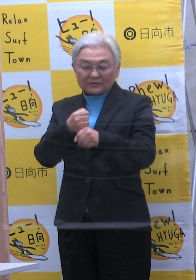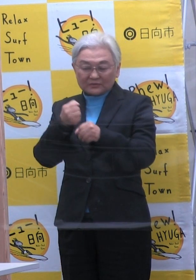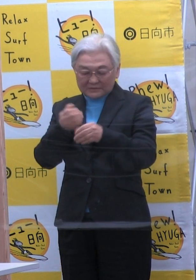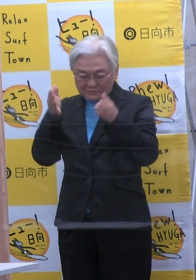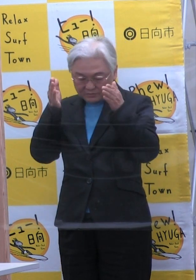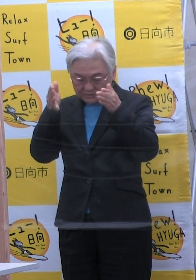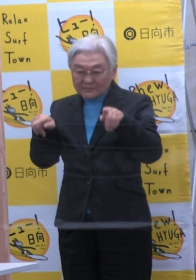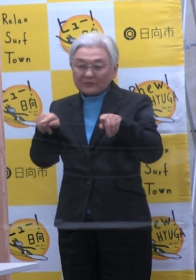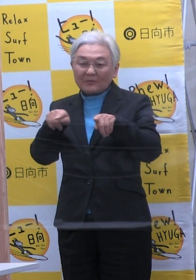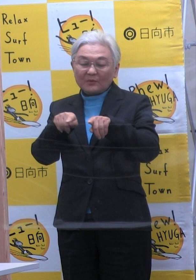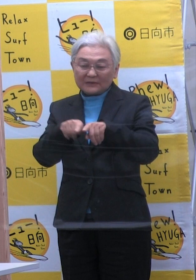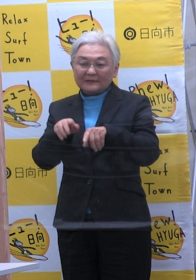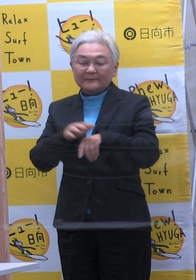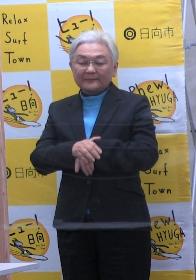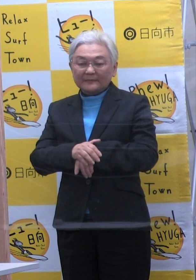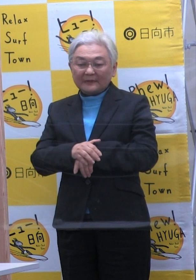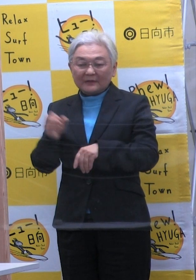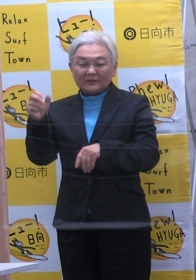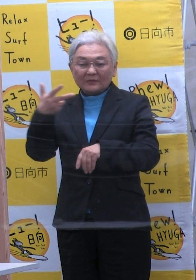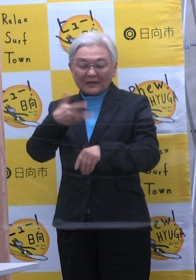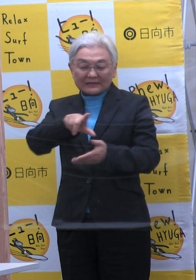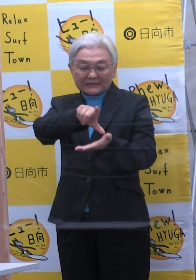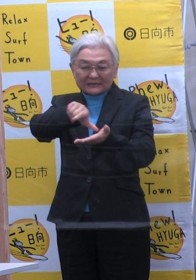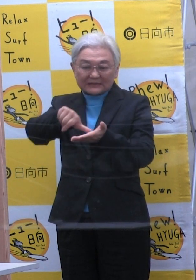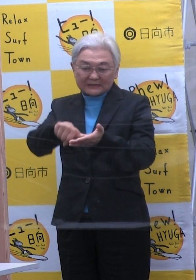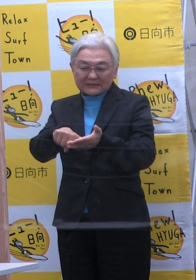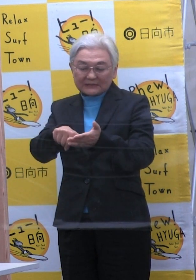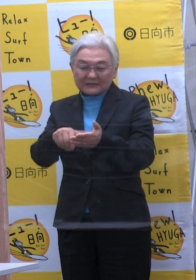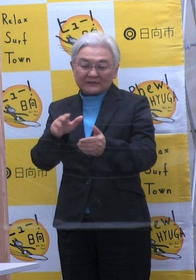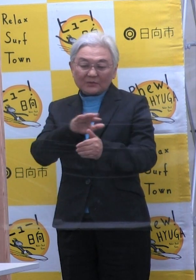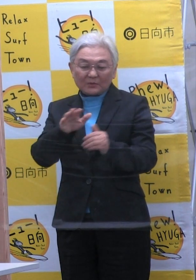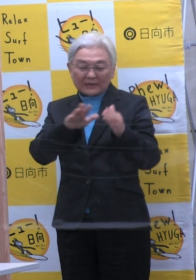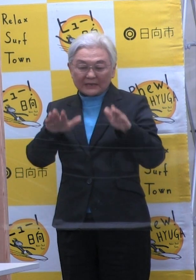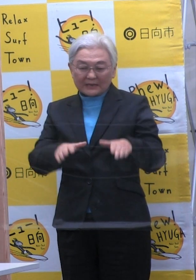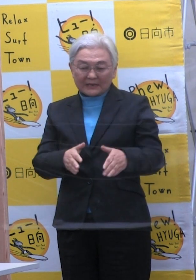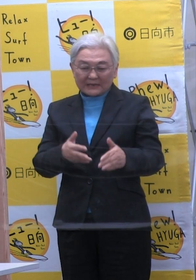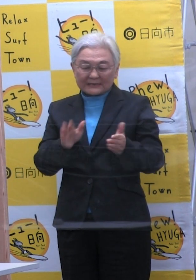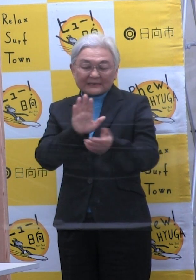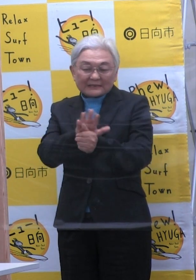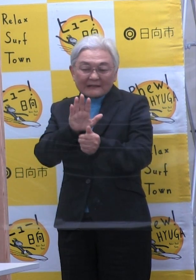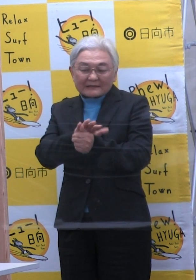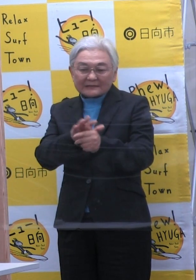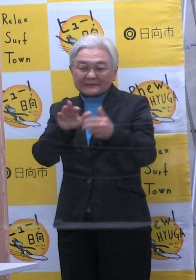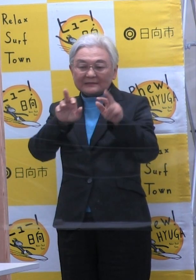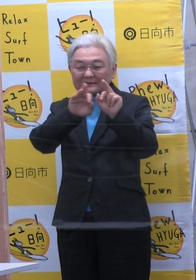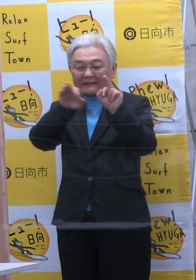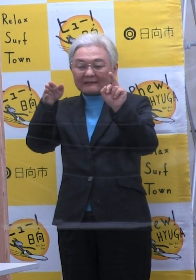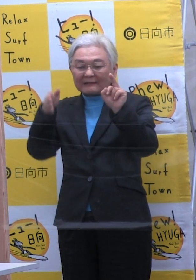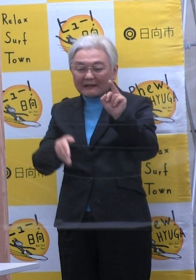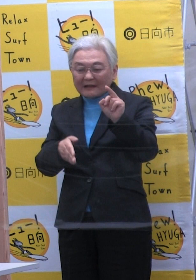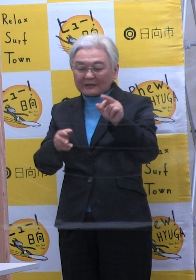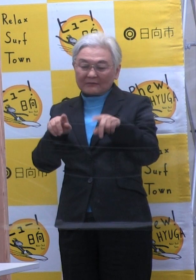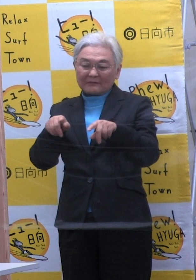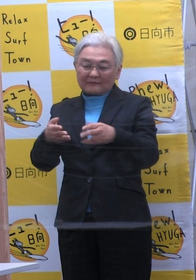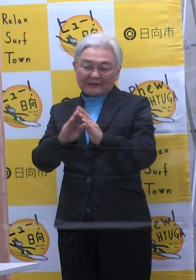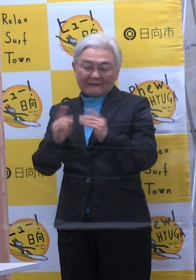組むとともに、日向地域子育て支援センターの建て替えに対する支援